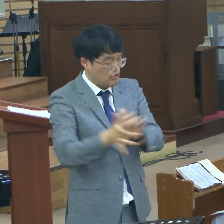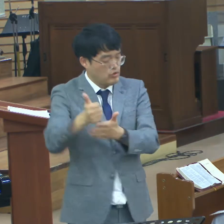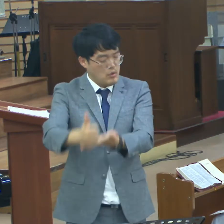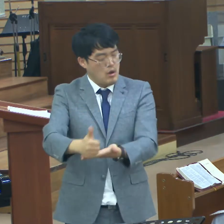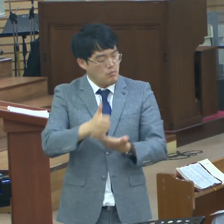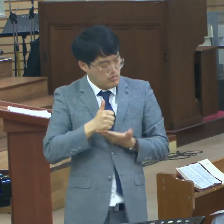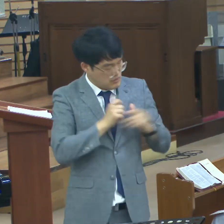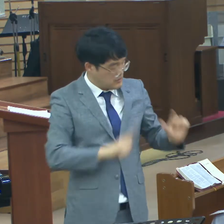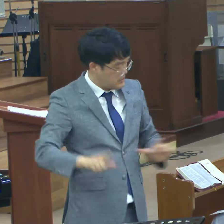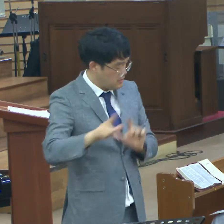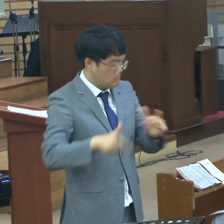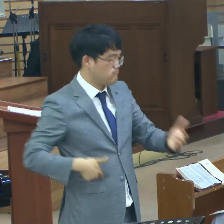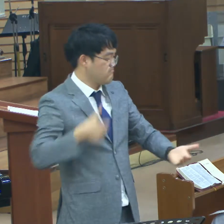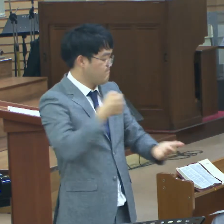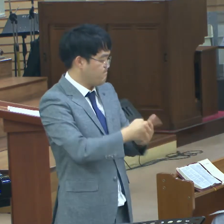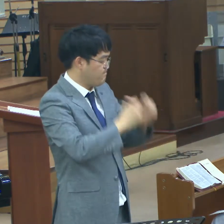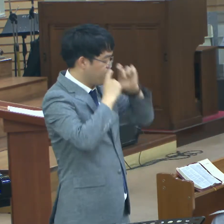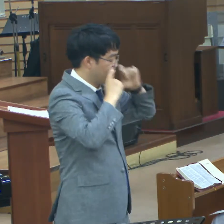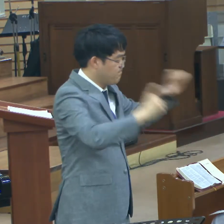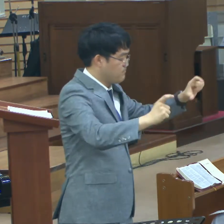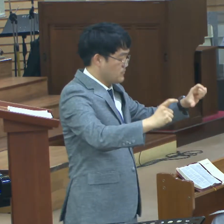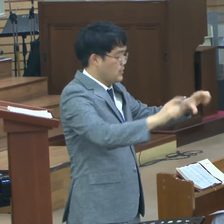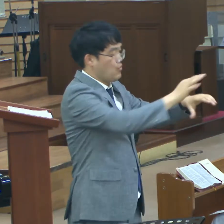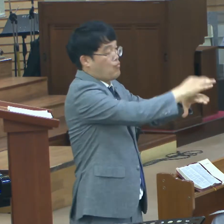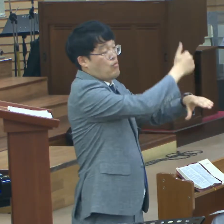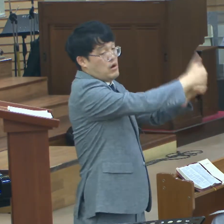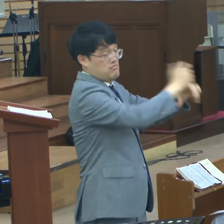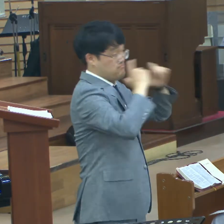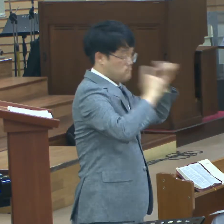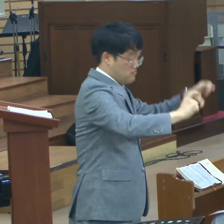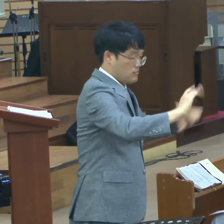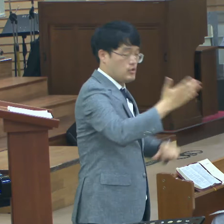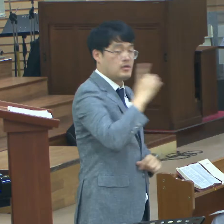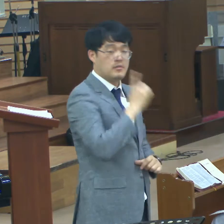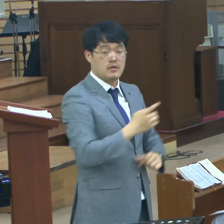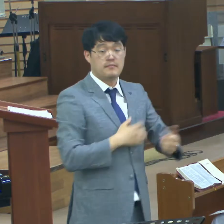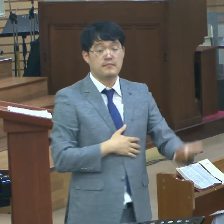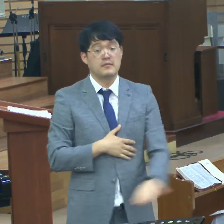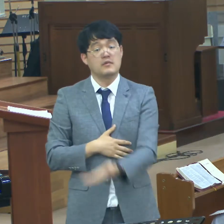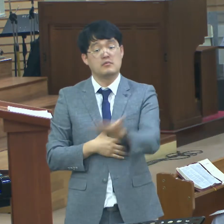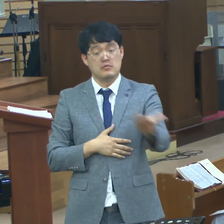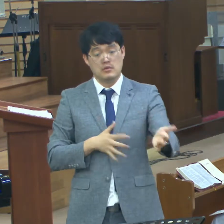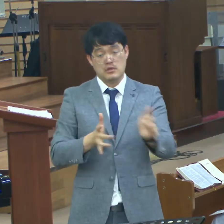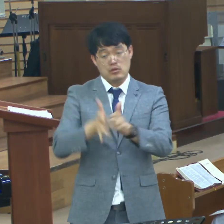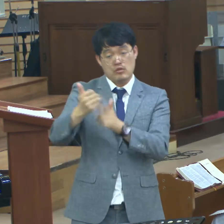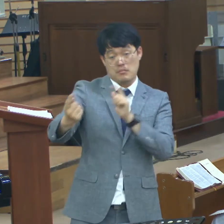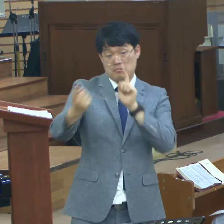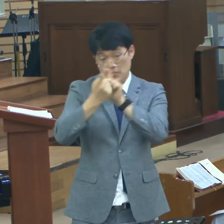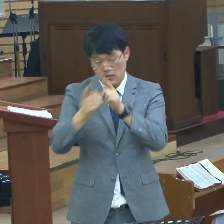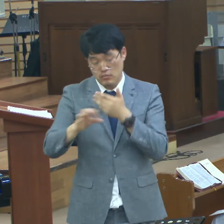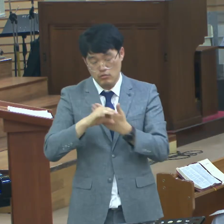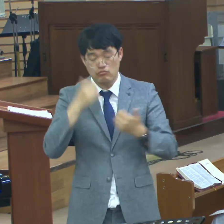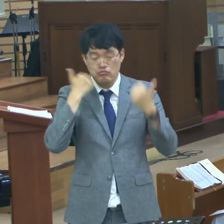담대하게 자신을 얘기를 합니다. 여러분 주님을 만났습니까? 누구든지 이 말을 할 수 있다고